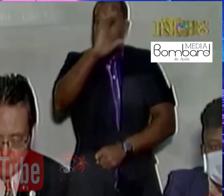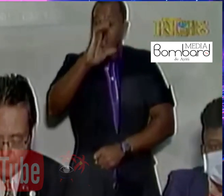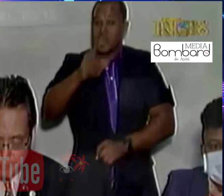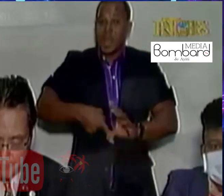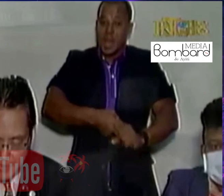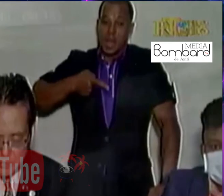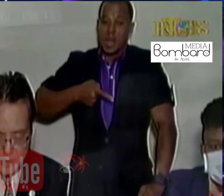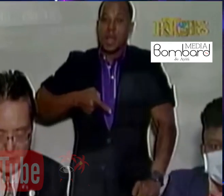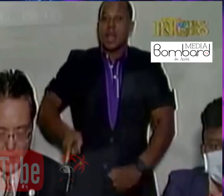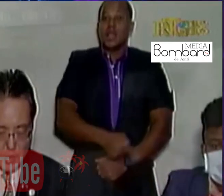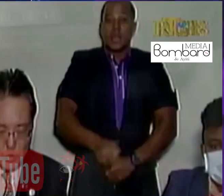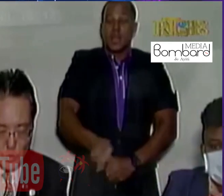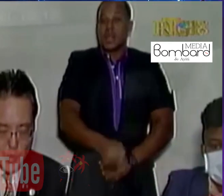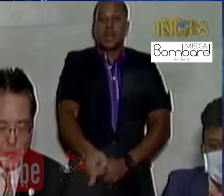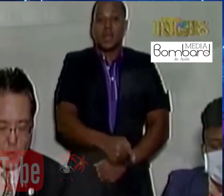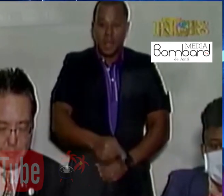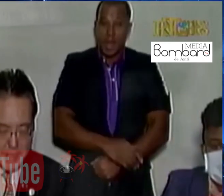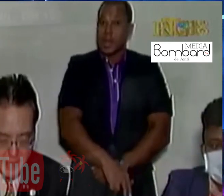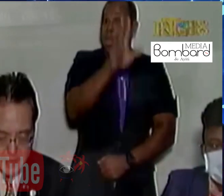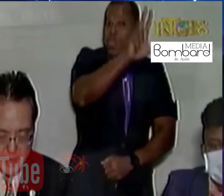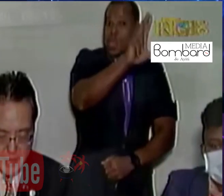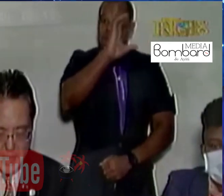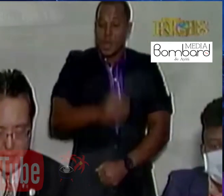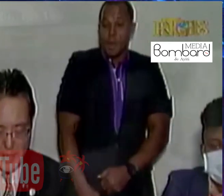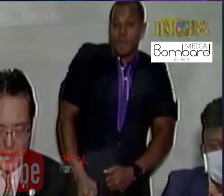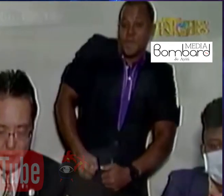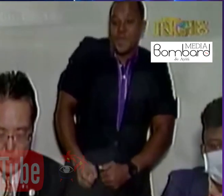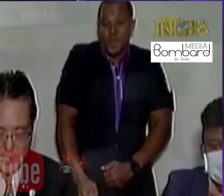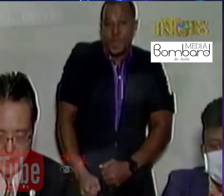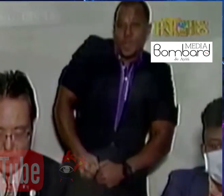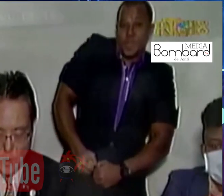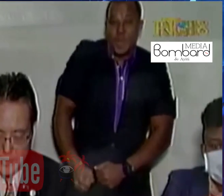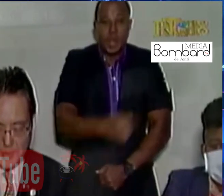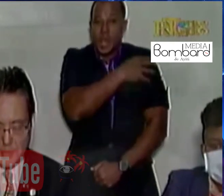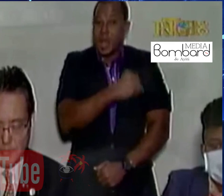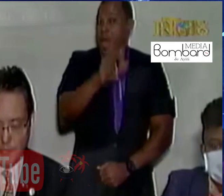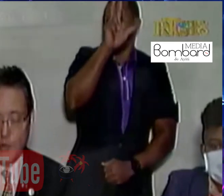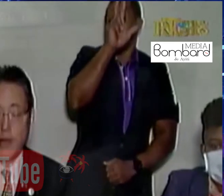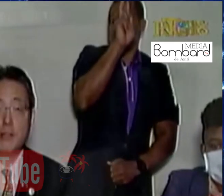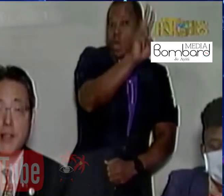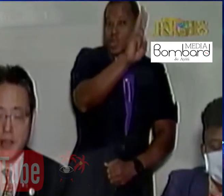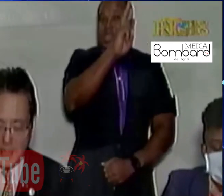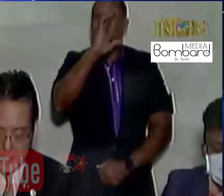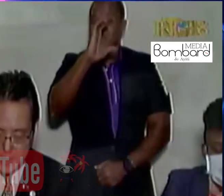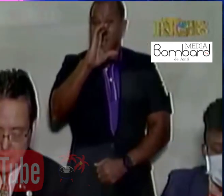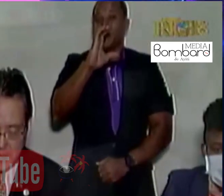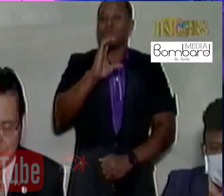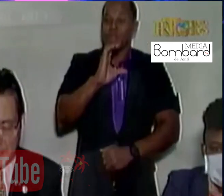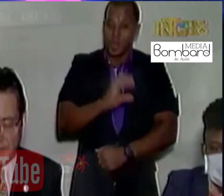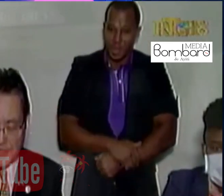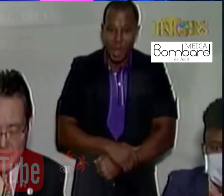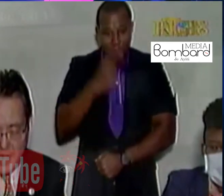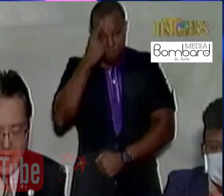100 cannes pliantes, 300 béquilles et 200 cannes anglaises pour aider